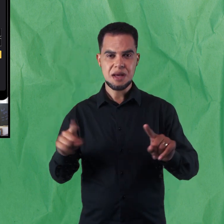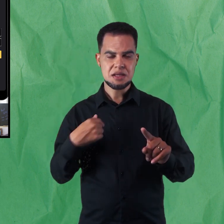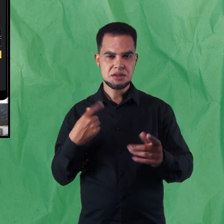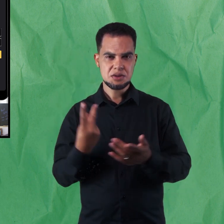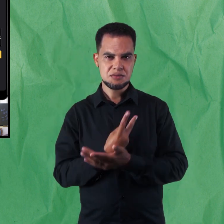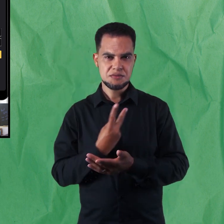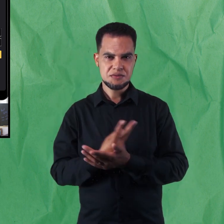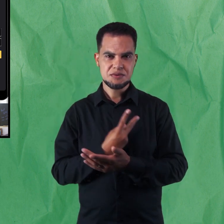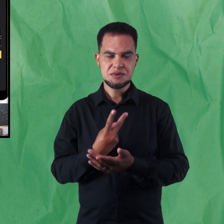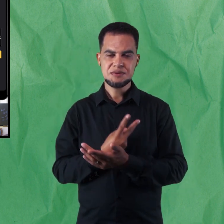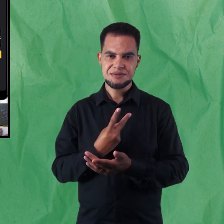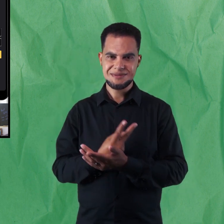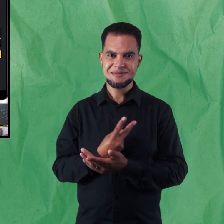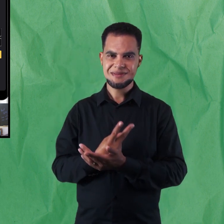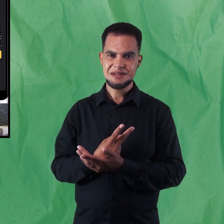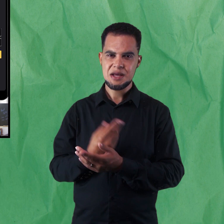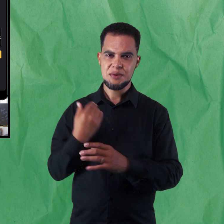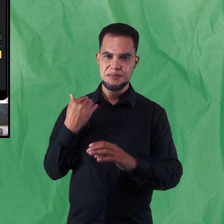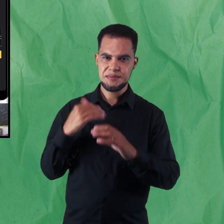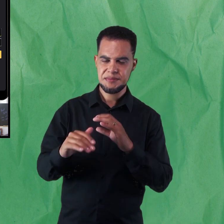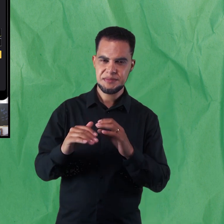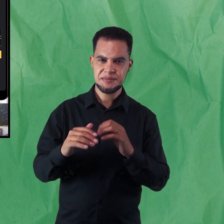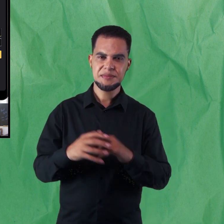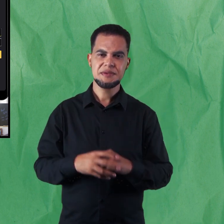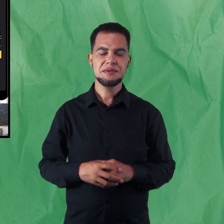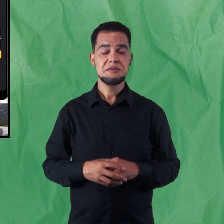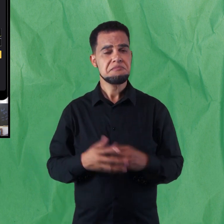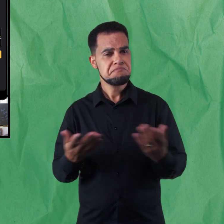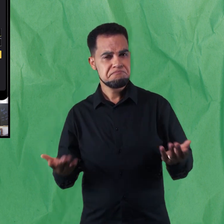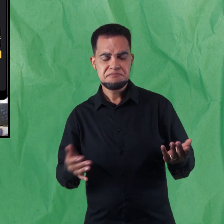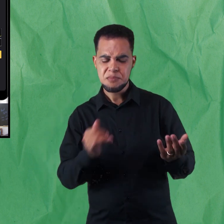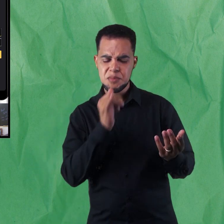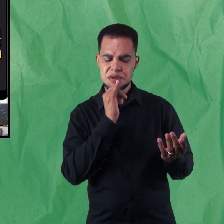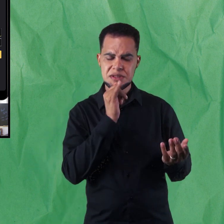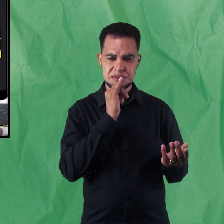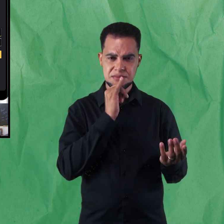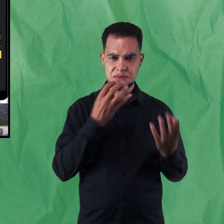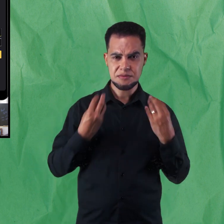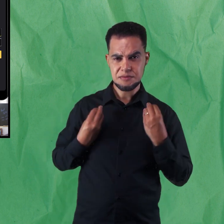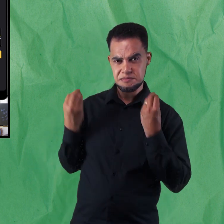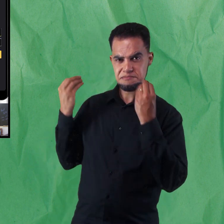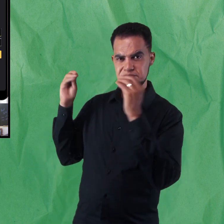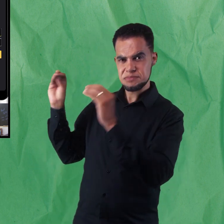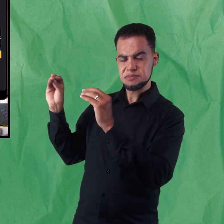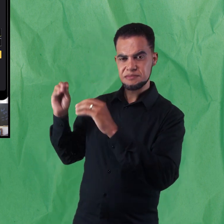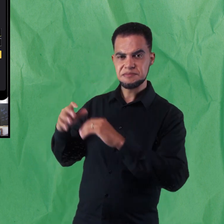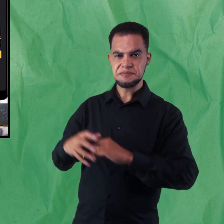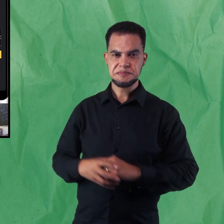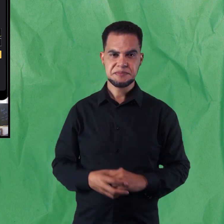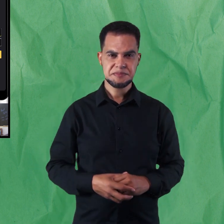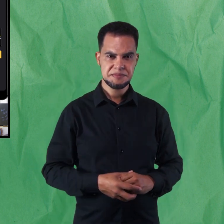né, o meu e-mail. Então, por exemplo, eu vou pôr aqui